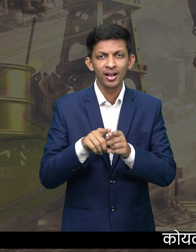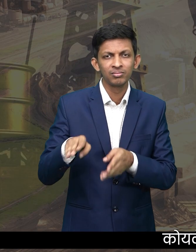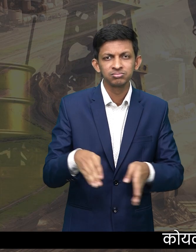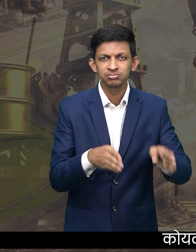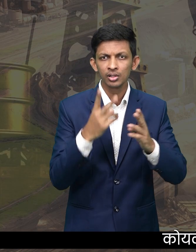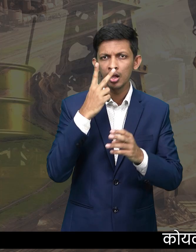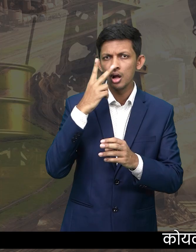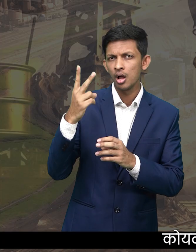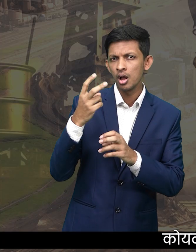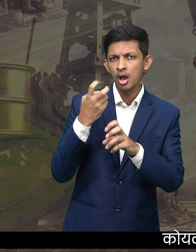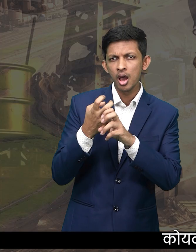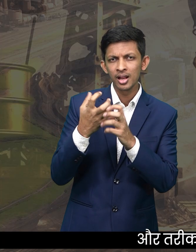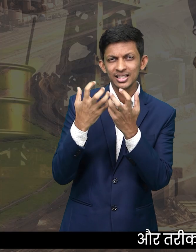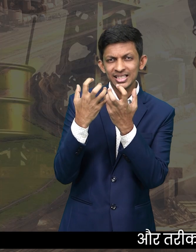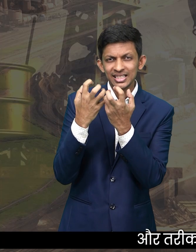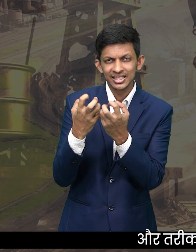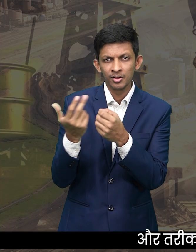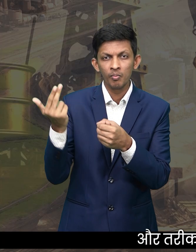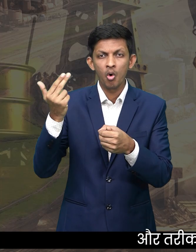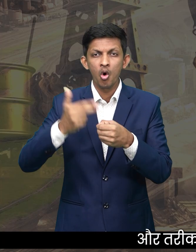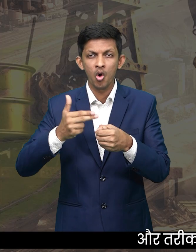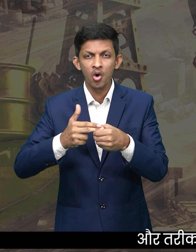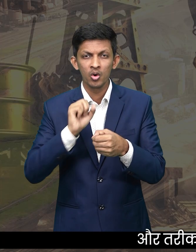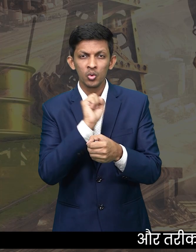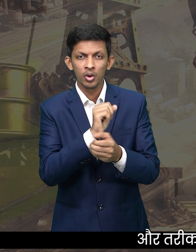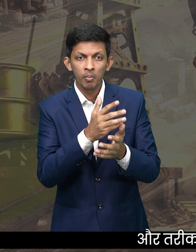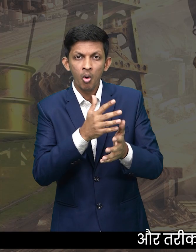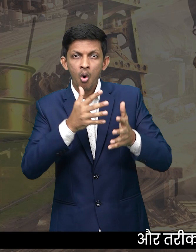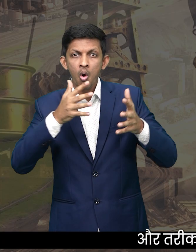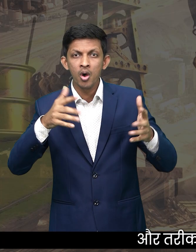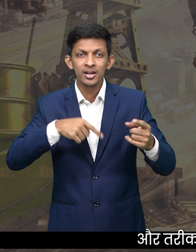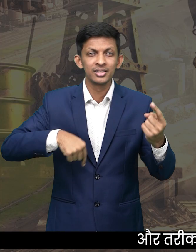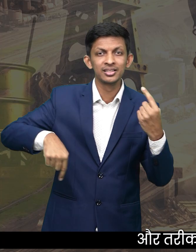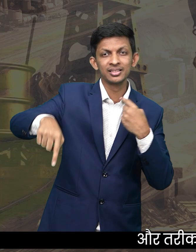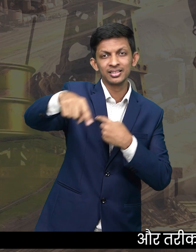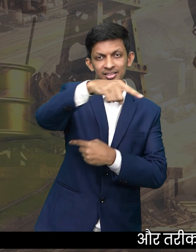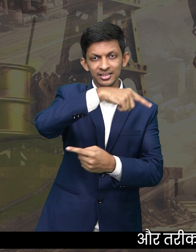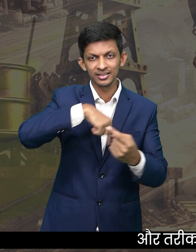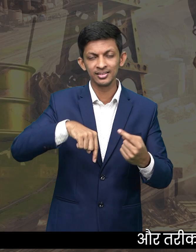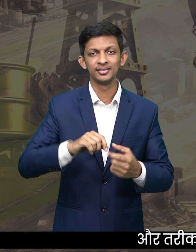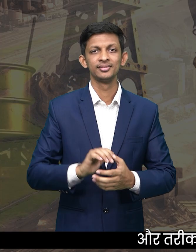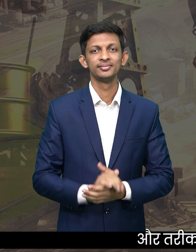कोयले और पेट्रोलियम को देखने का एक और तरीका यह है कि वे कार्बन के विशाल भंडार हैं।